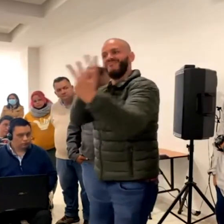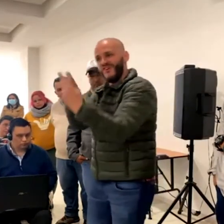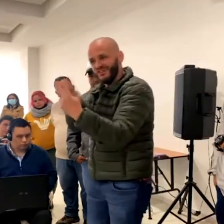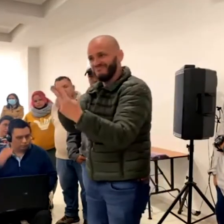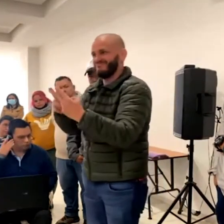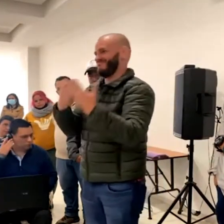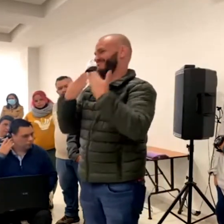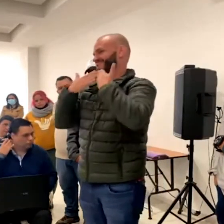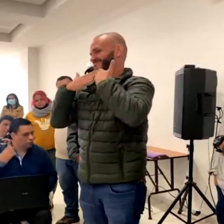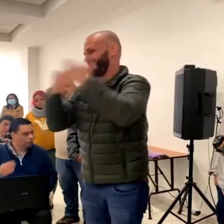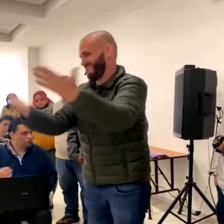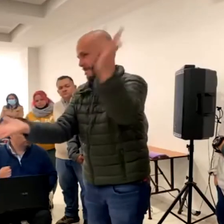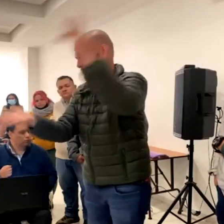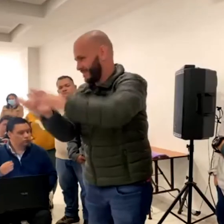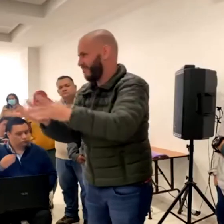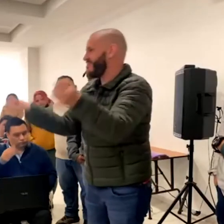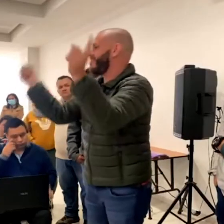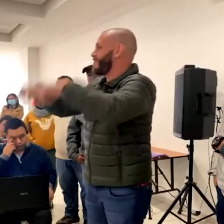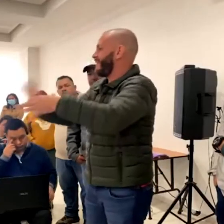ministerio